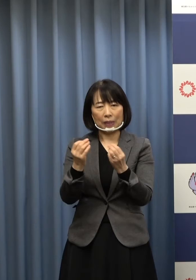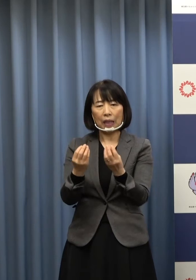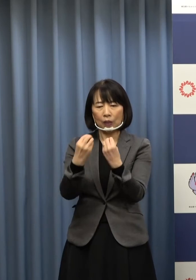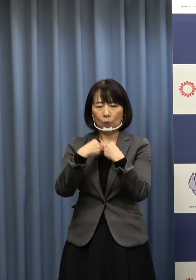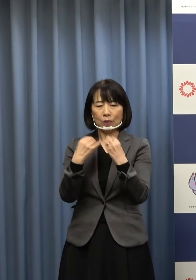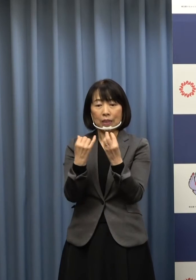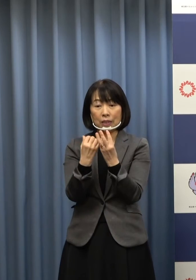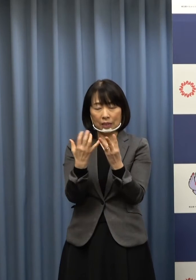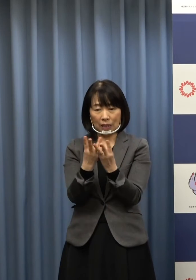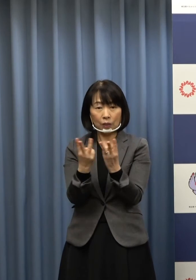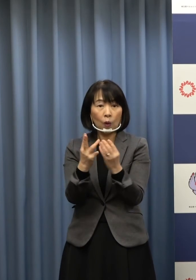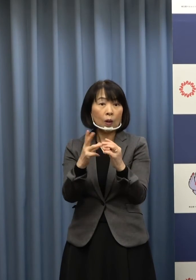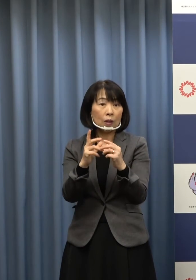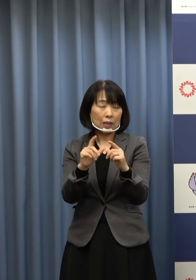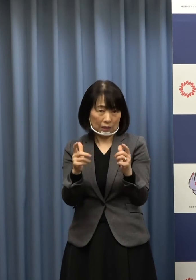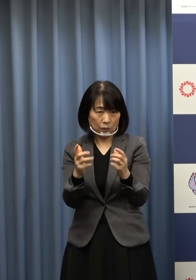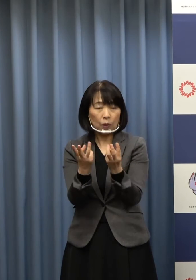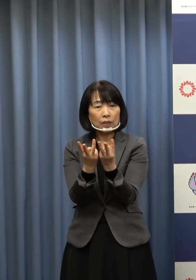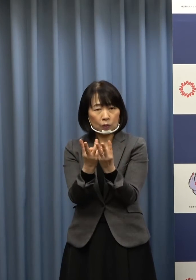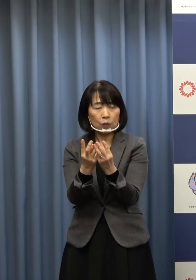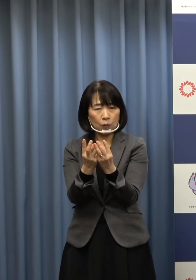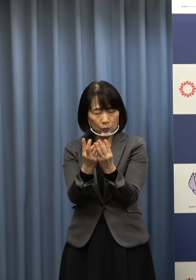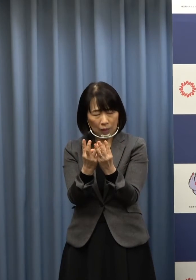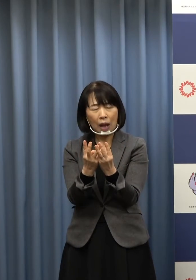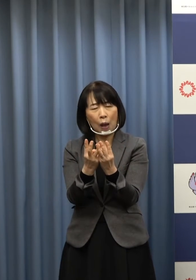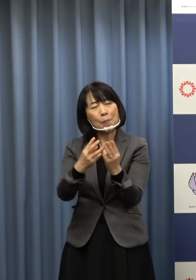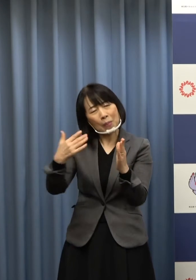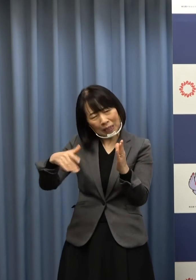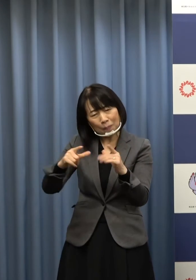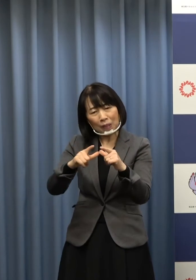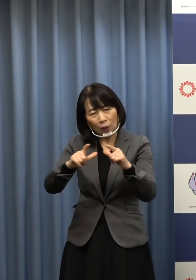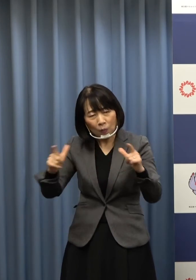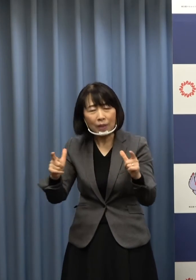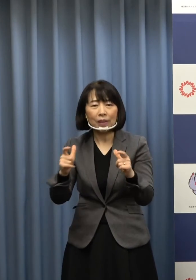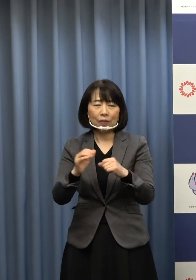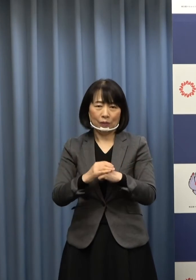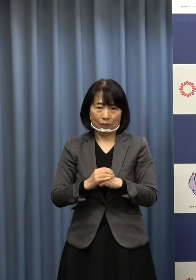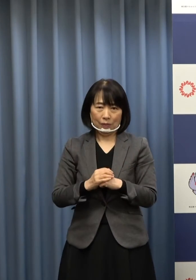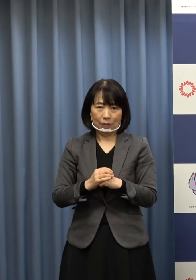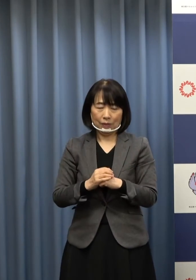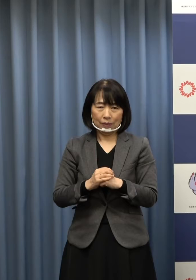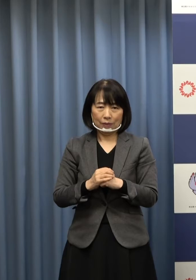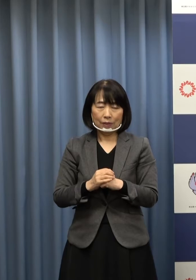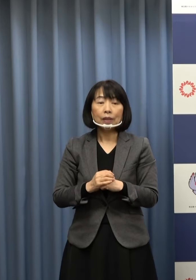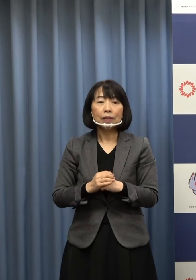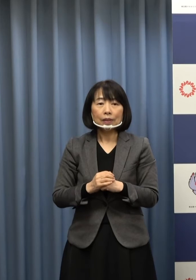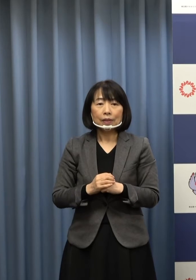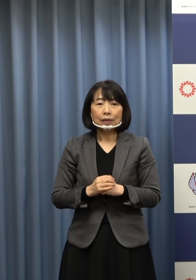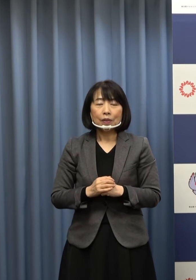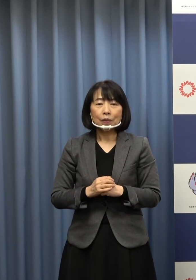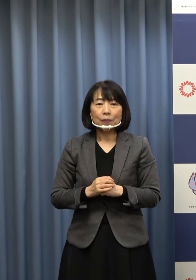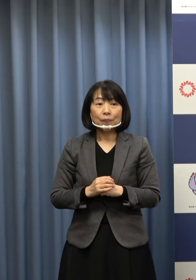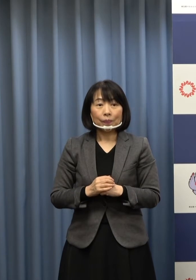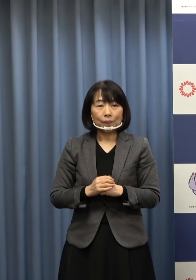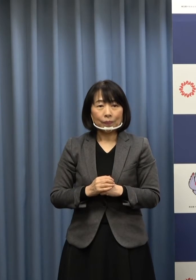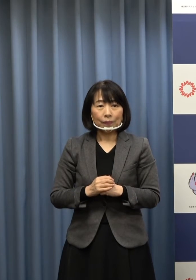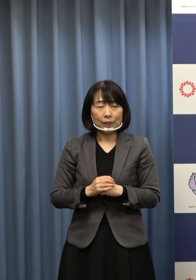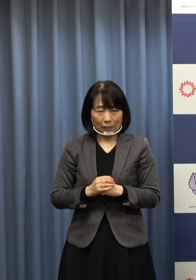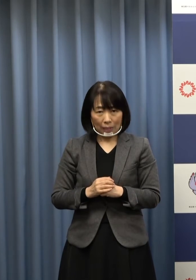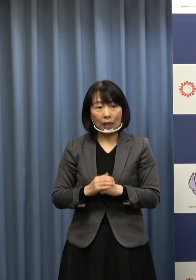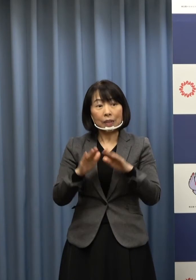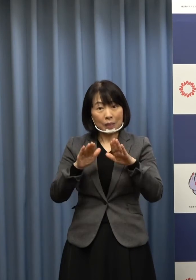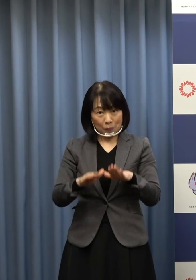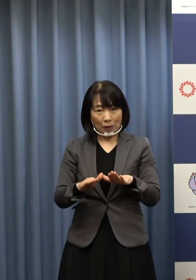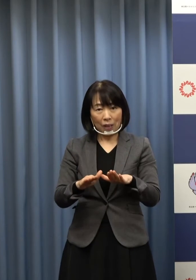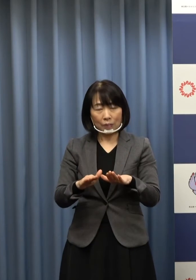それが今後1週間10日続くというふうに思わざるを得ないのが、今までの経験から言うとそういうことになりますので、したがって劇的